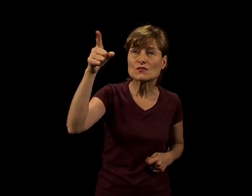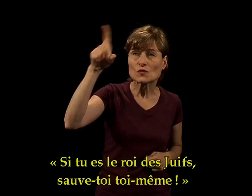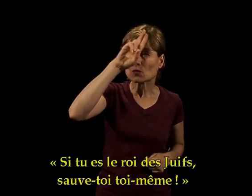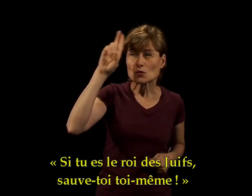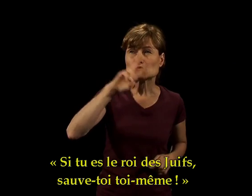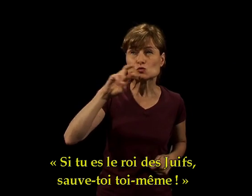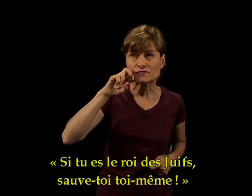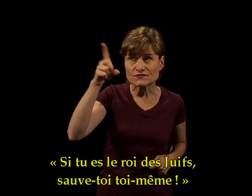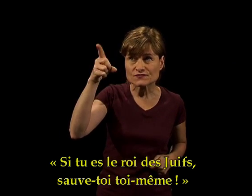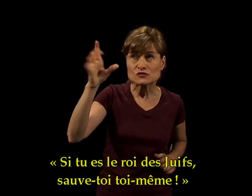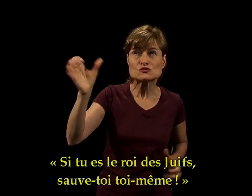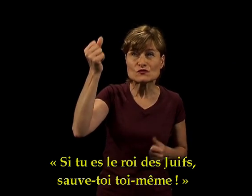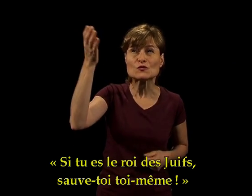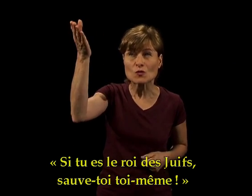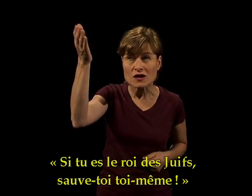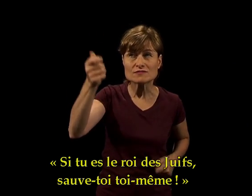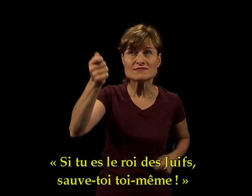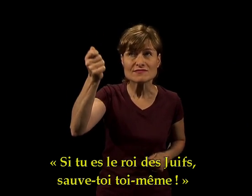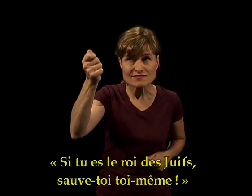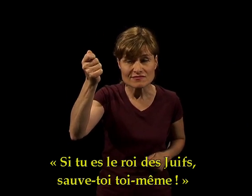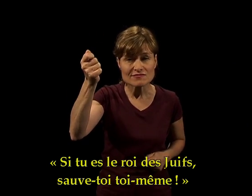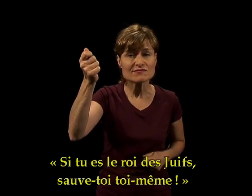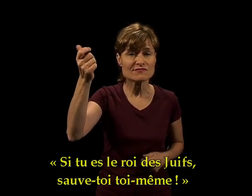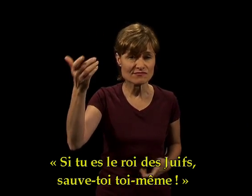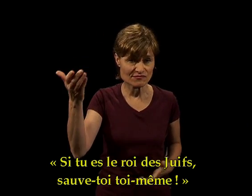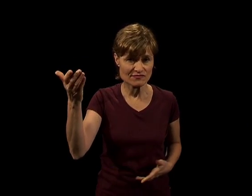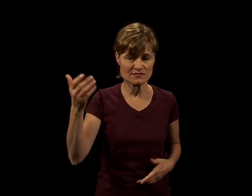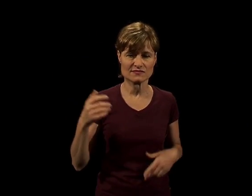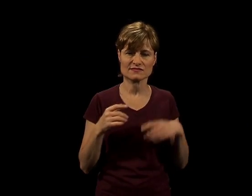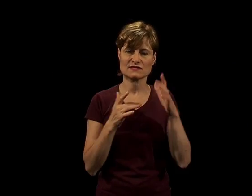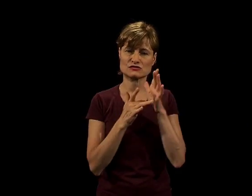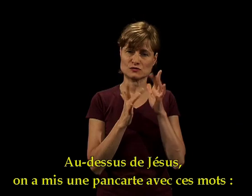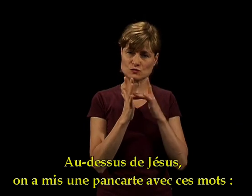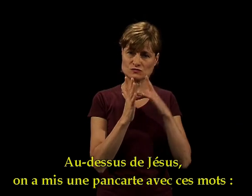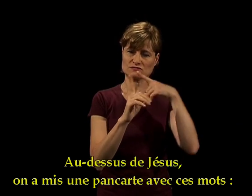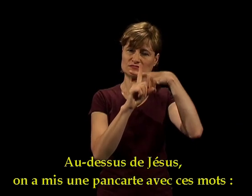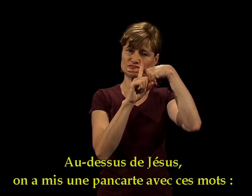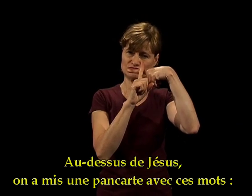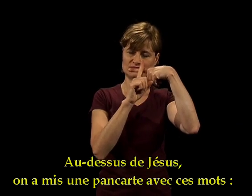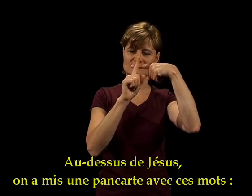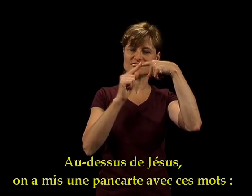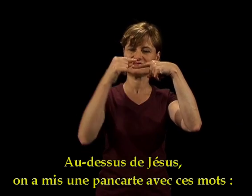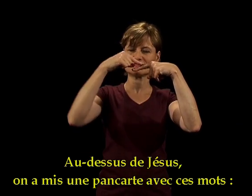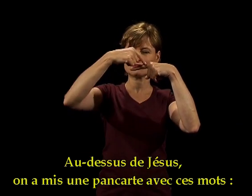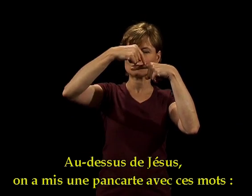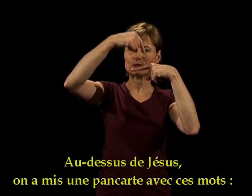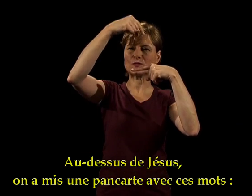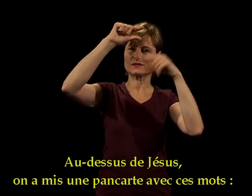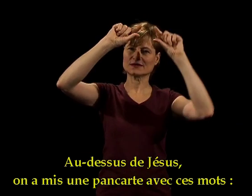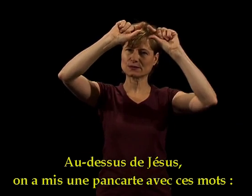En disant « Si tu es le roi des Juifs, sauve-toi toi-même. » Au-dessus de Jésus, on a mis une pancarte avec